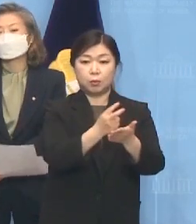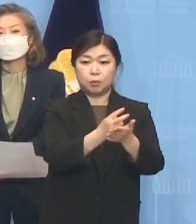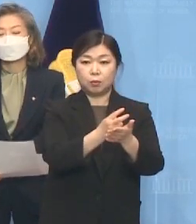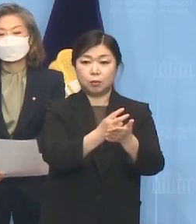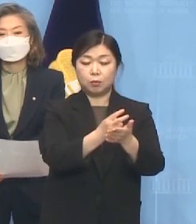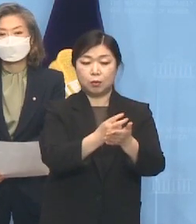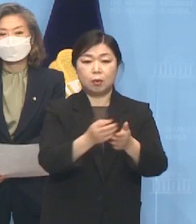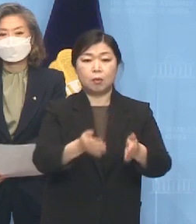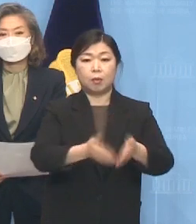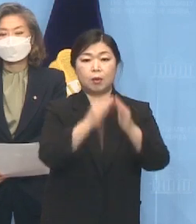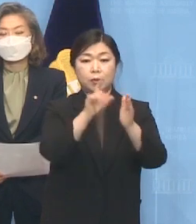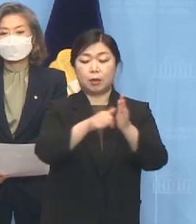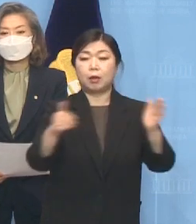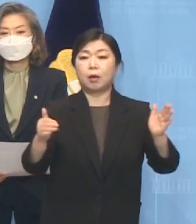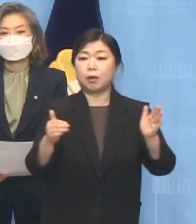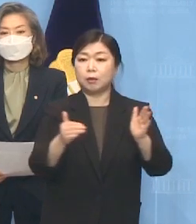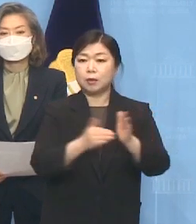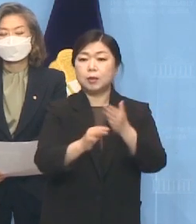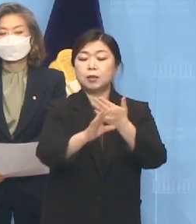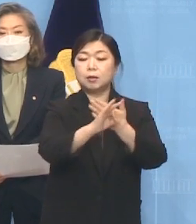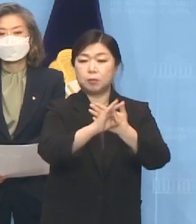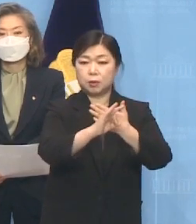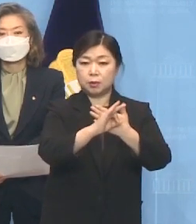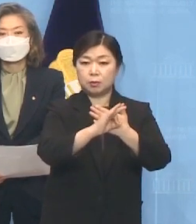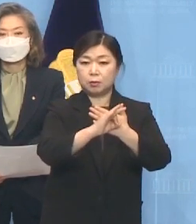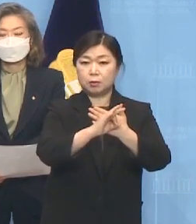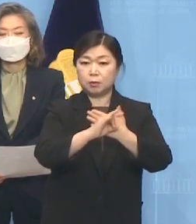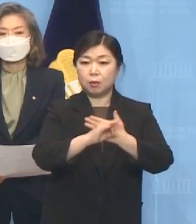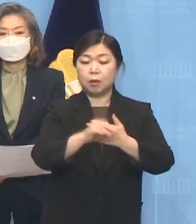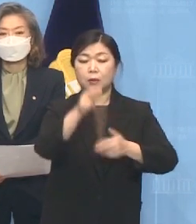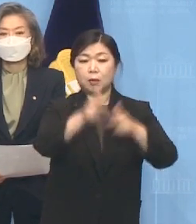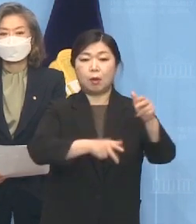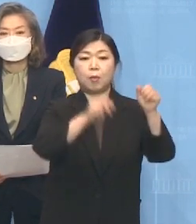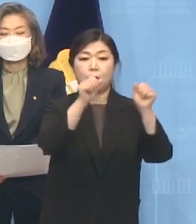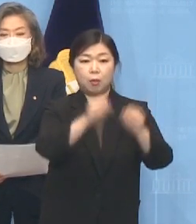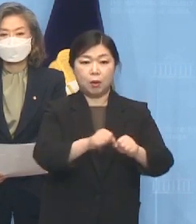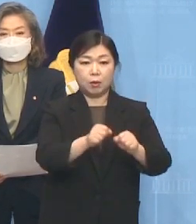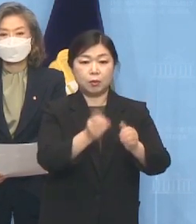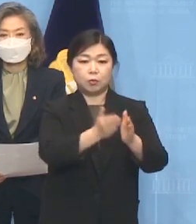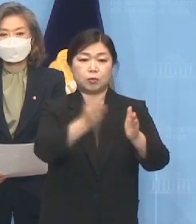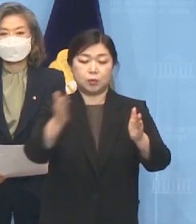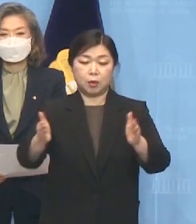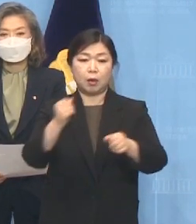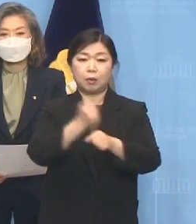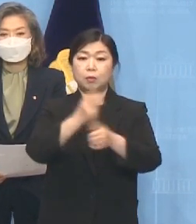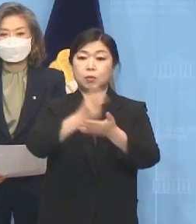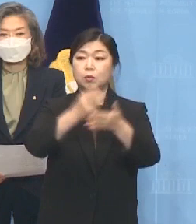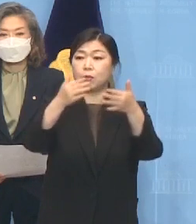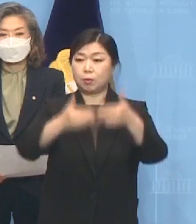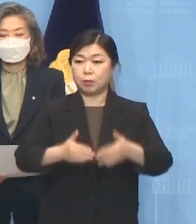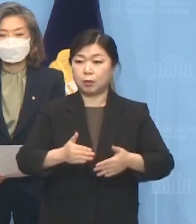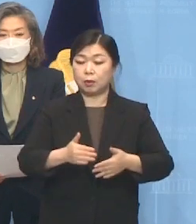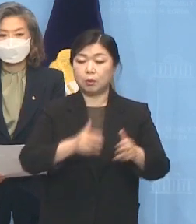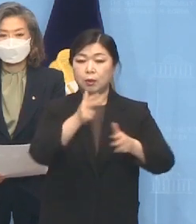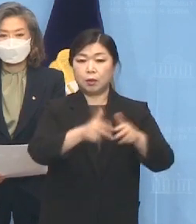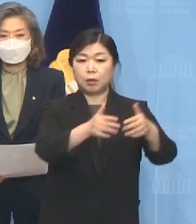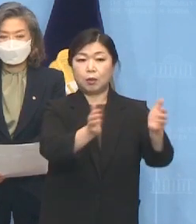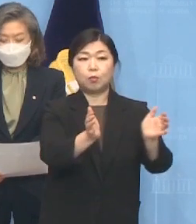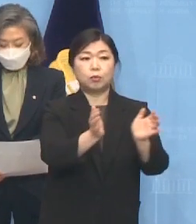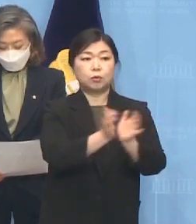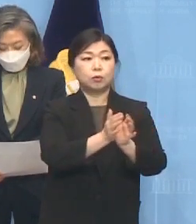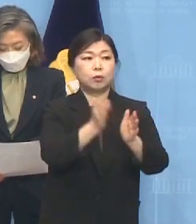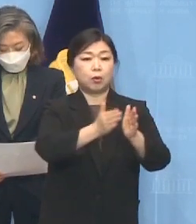마련될 때까지 1시적으로 사업화를 유지하는 조건이다 산업부 에